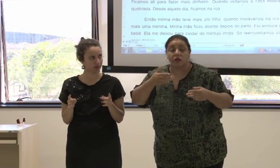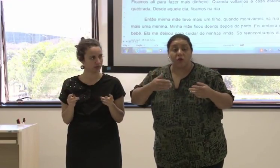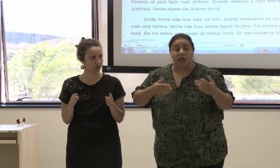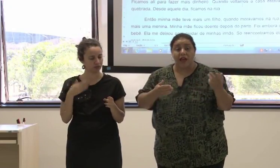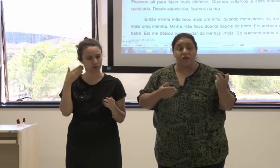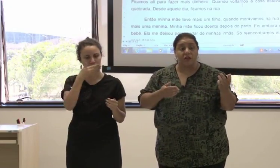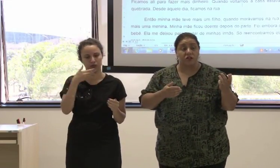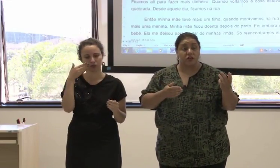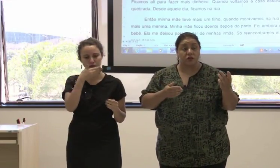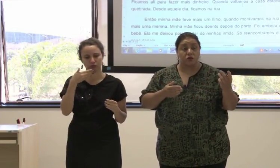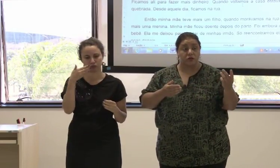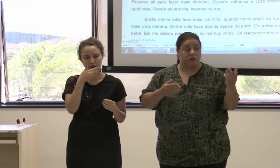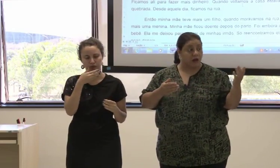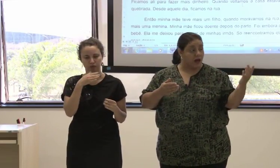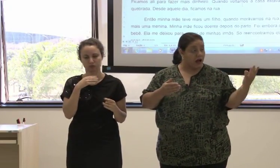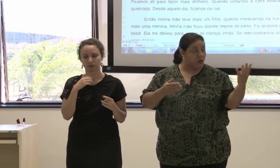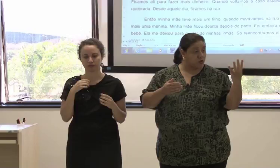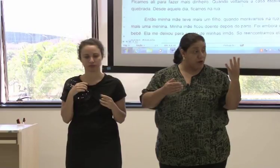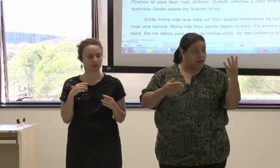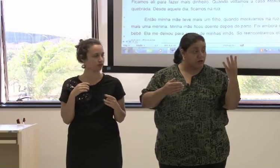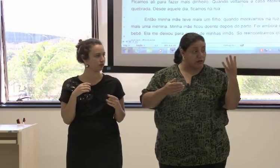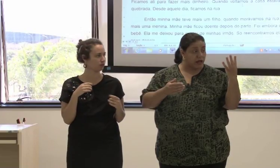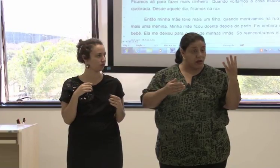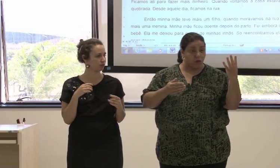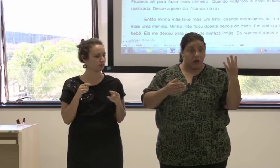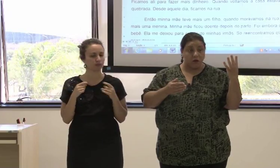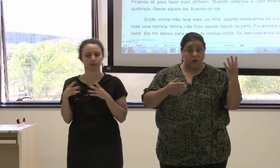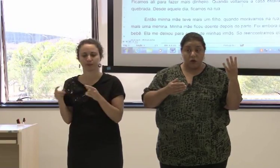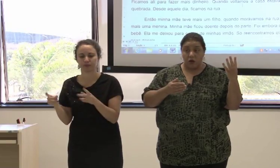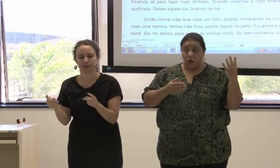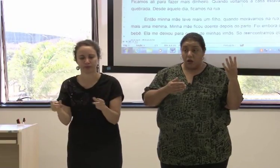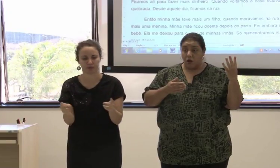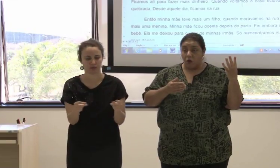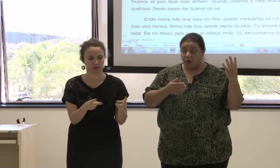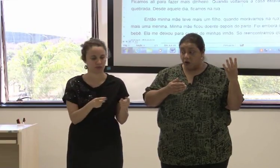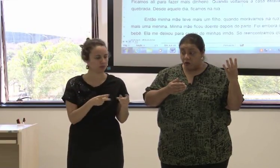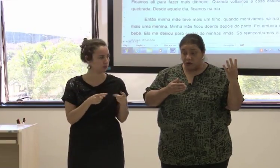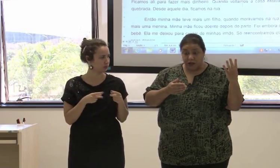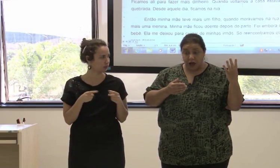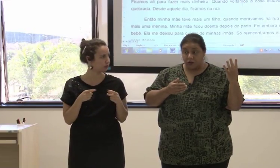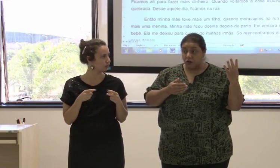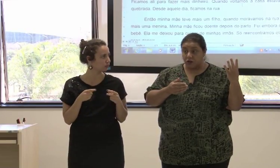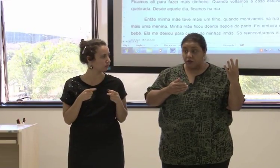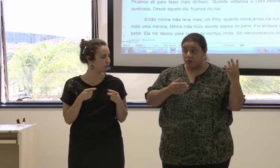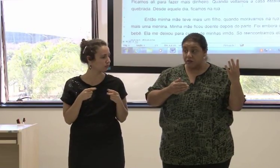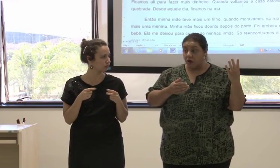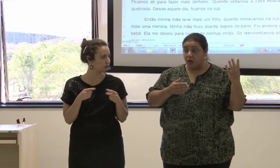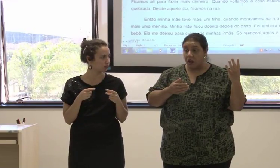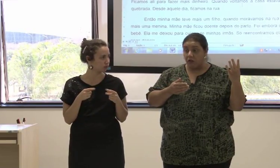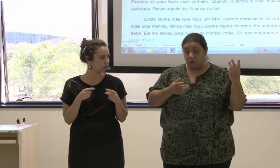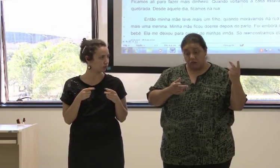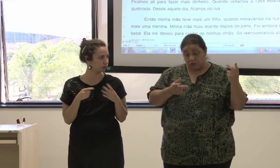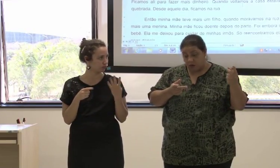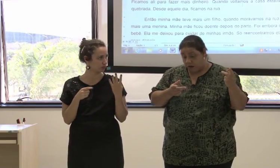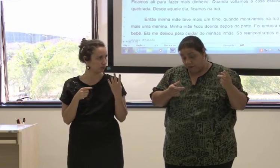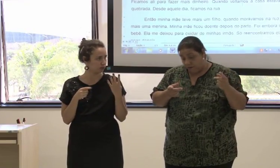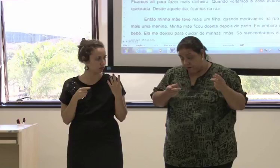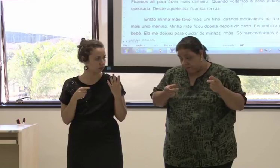Então, quem é que vendia doce? Os 4 não estão aqui comigo? Quando eu vou usar, nós já vamos usar o quê?